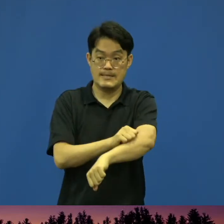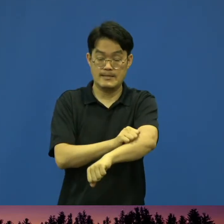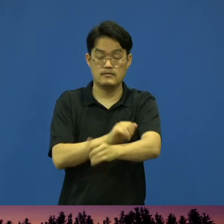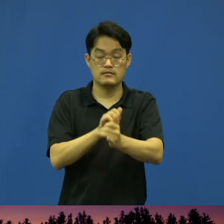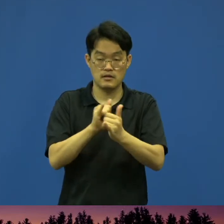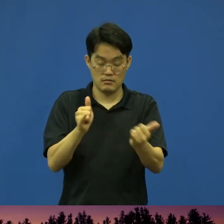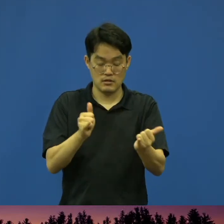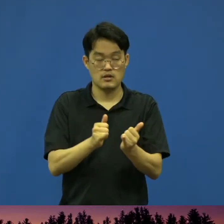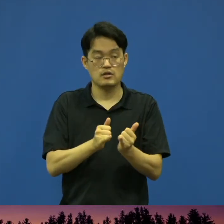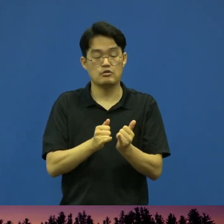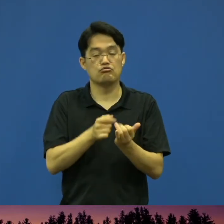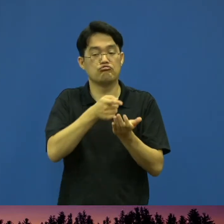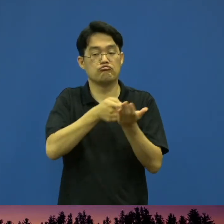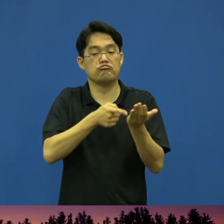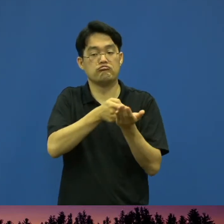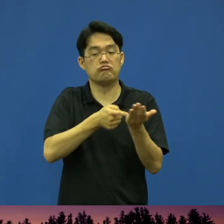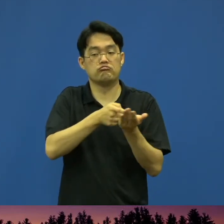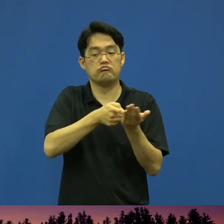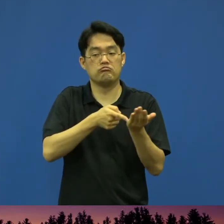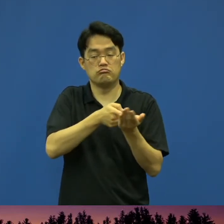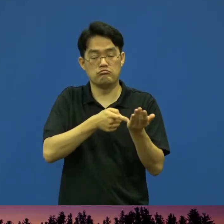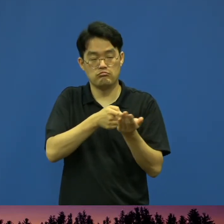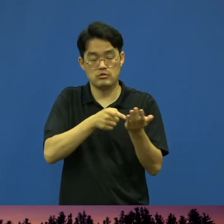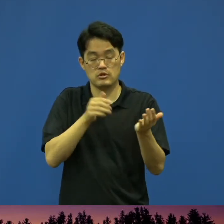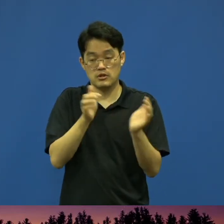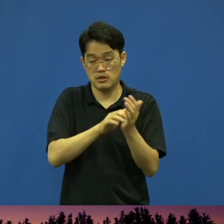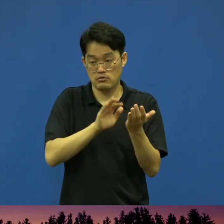그리고 성대 수술을 한 후에